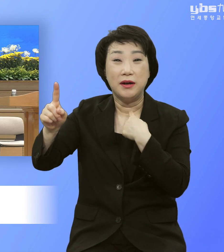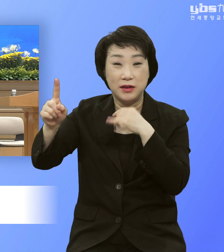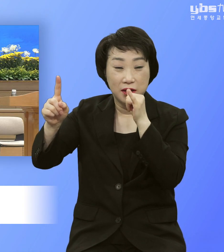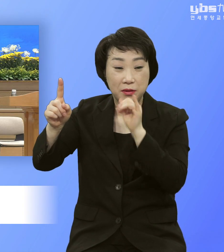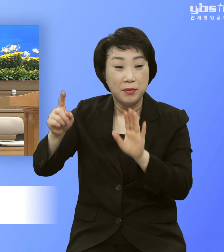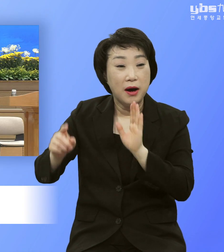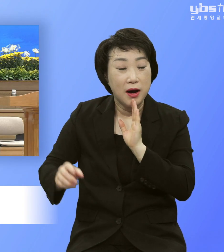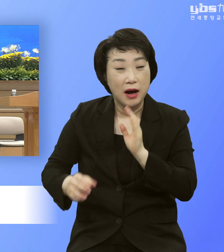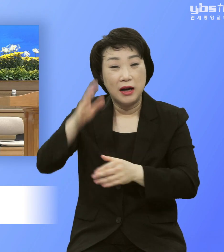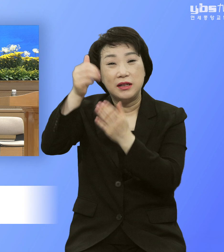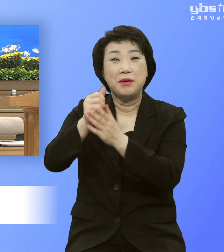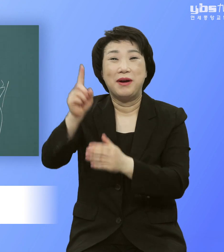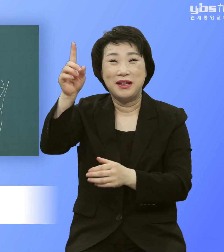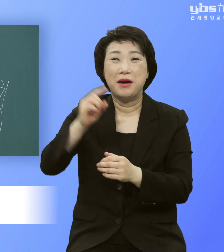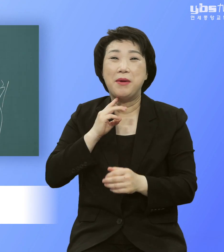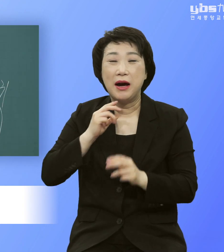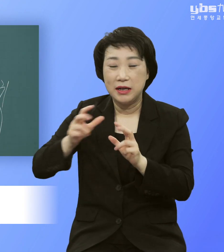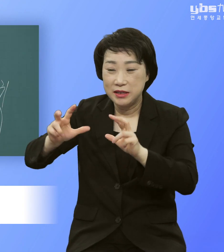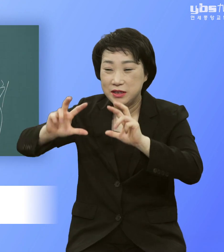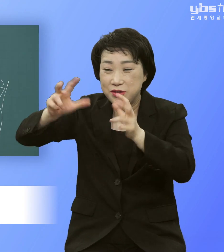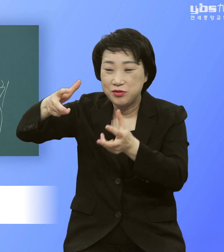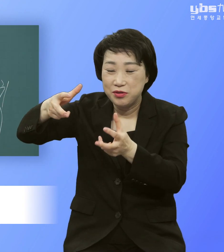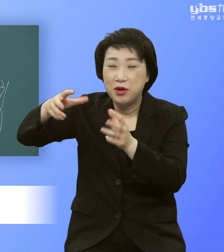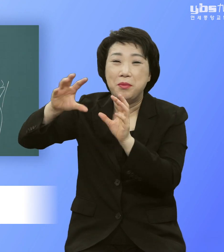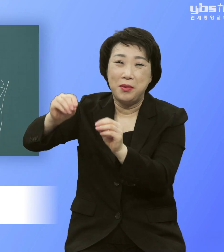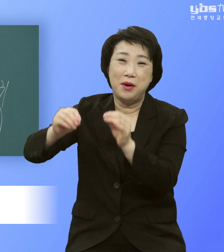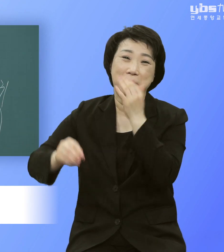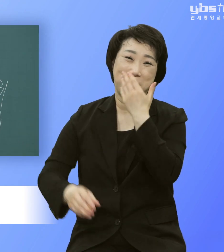지구를 세우시고 돌리시는 분이라고.